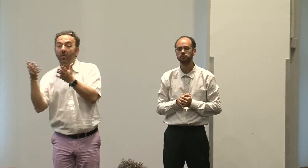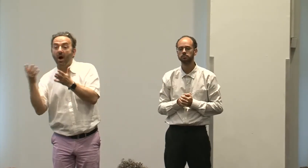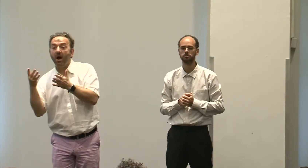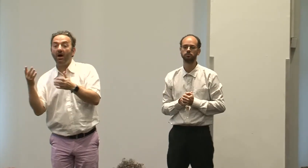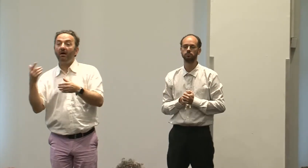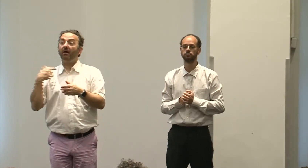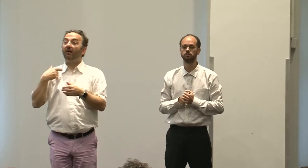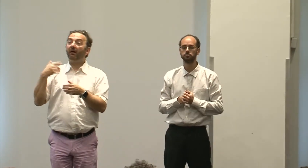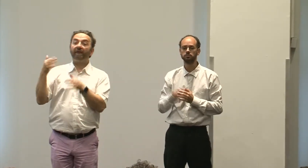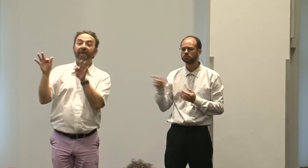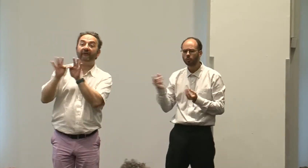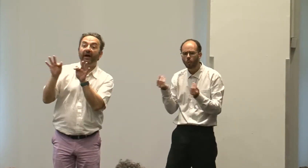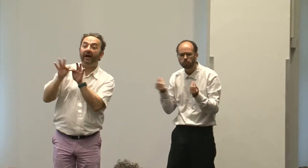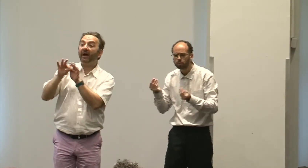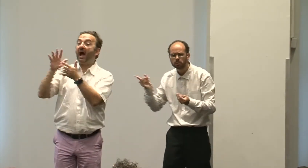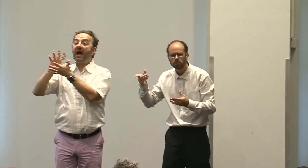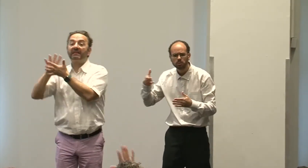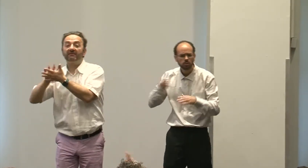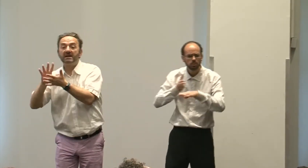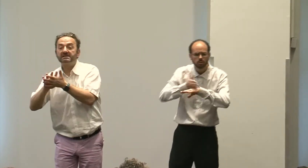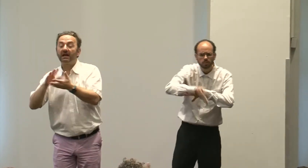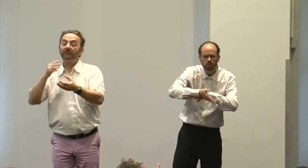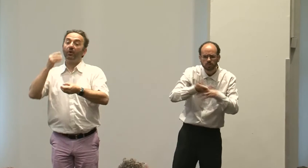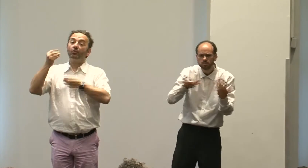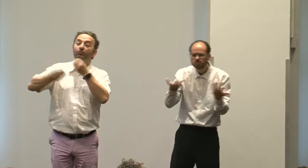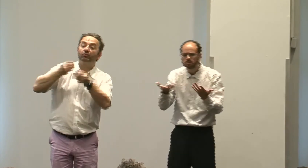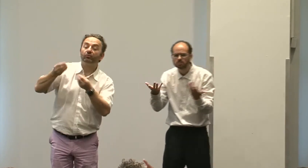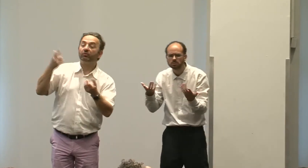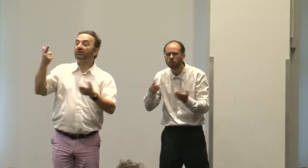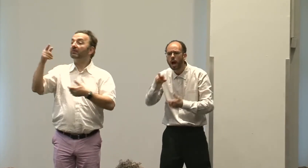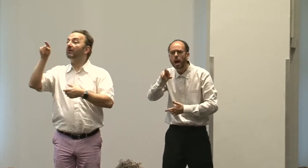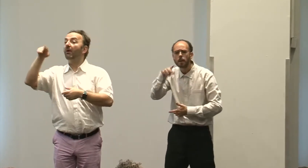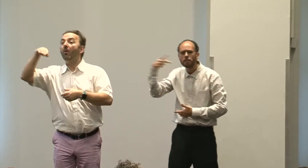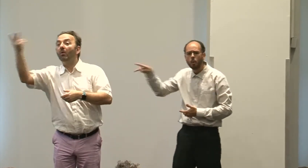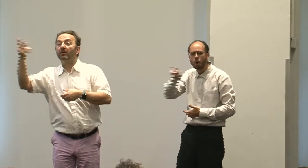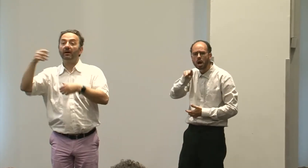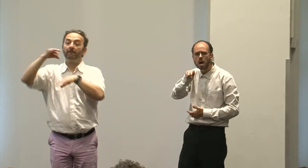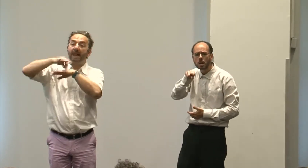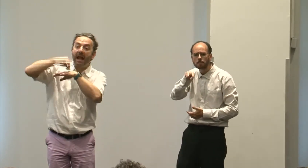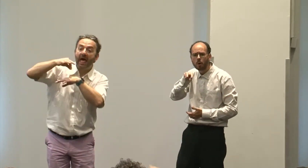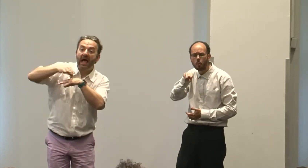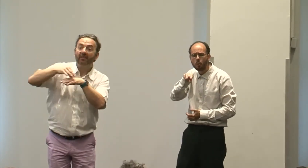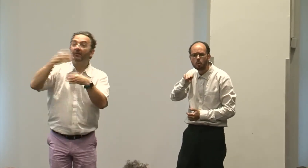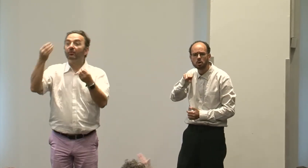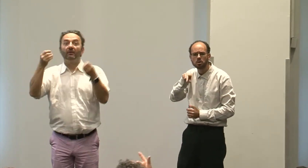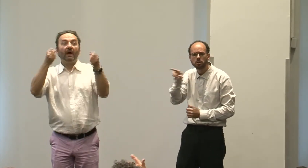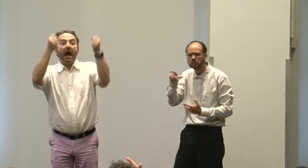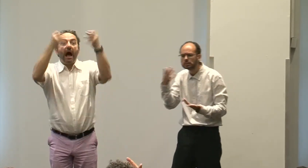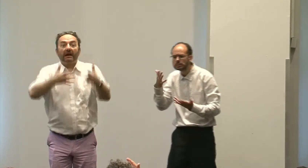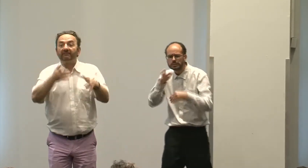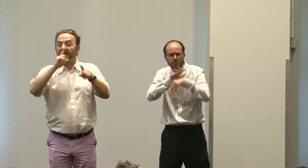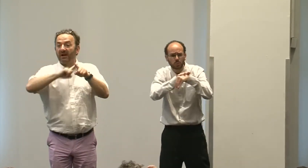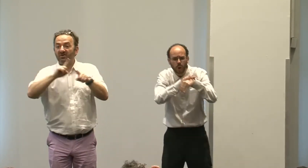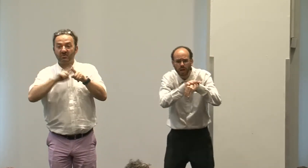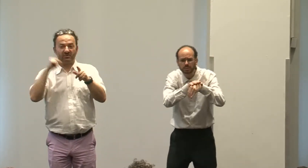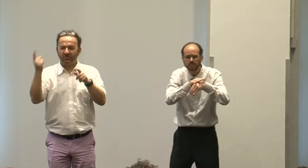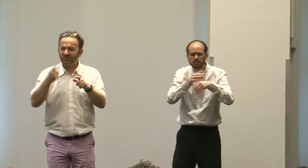é importante que nas escolas as crianças possam ter acesso a esse tipo de metodologia.